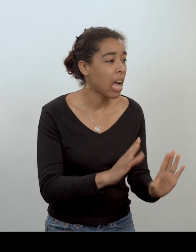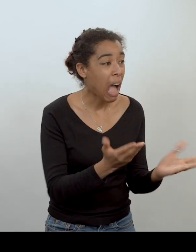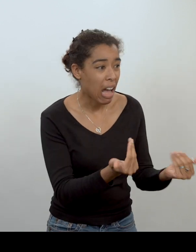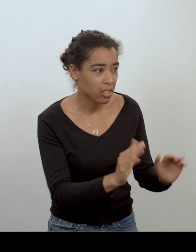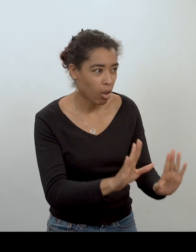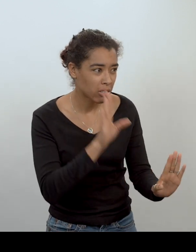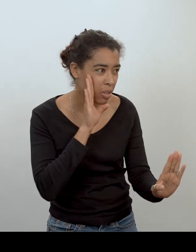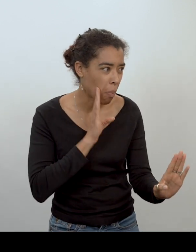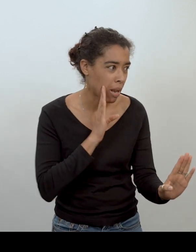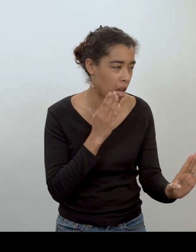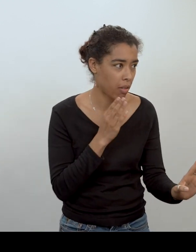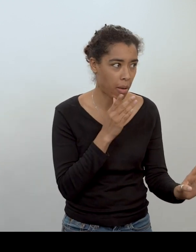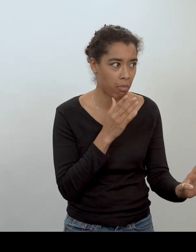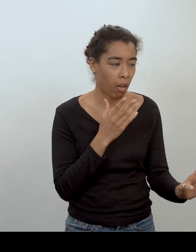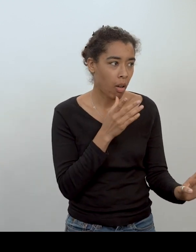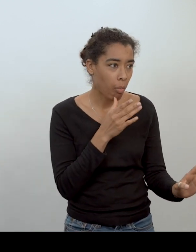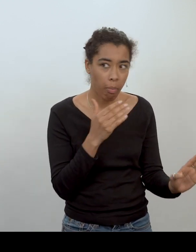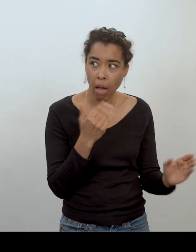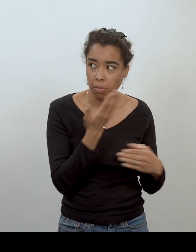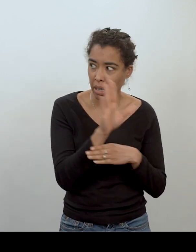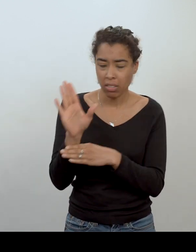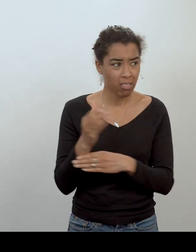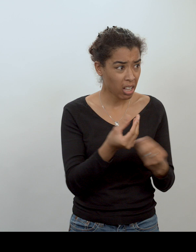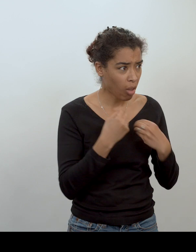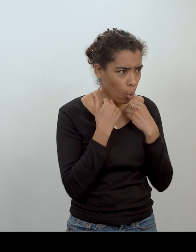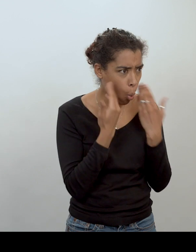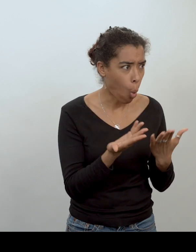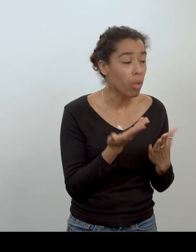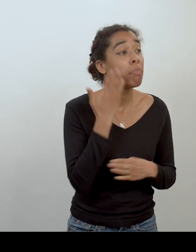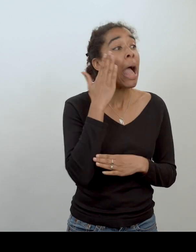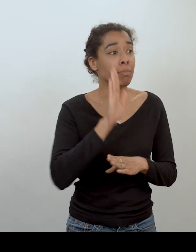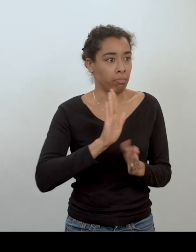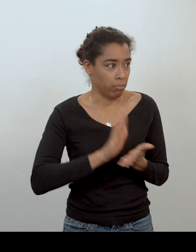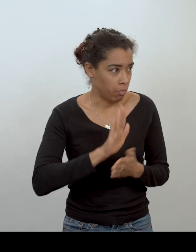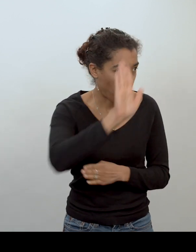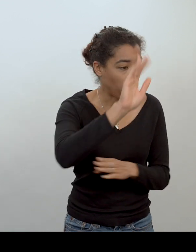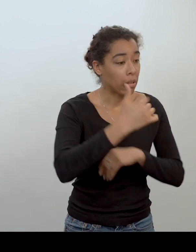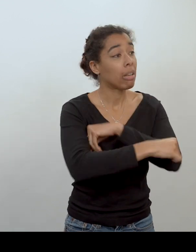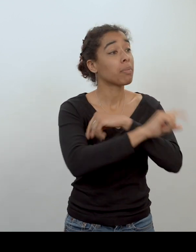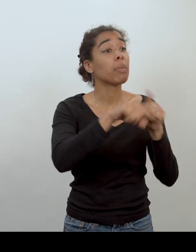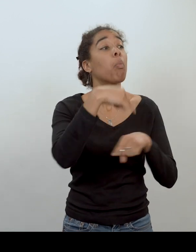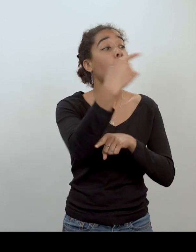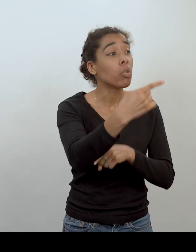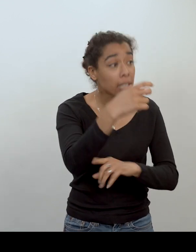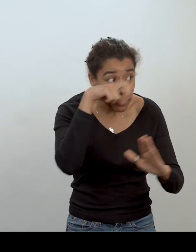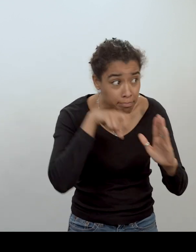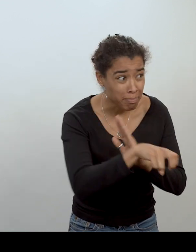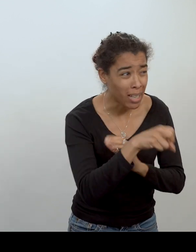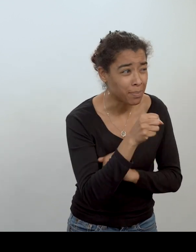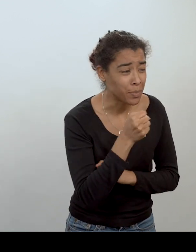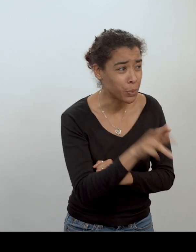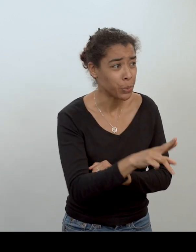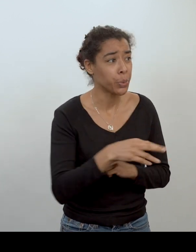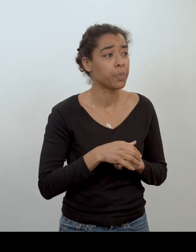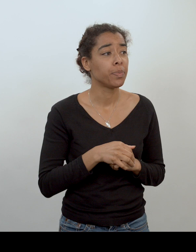s'adressa à sa mère. « Attends maman, j'ai honte de te présenter devant mes amis. Je te promets que la semaine prochaine, je